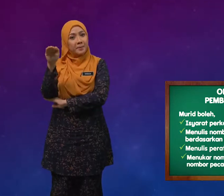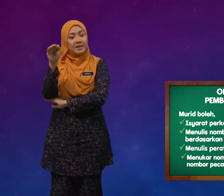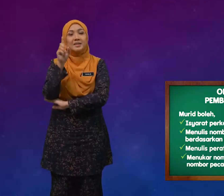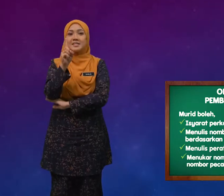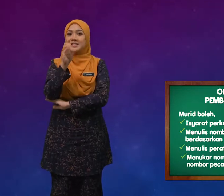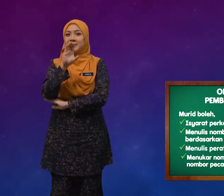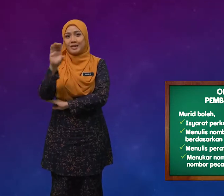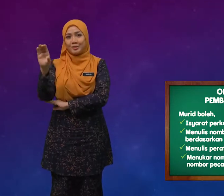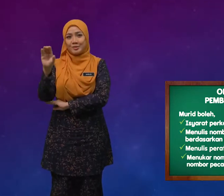per seratus.